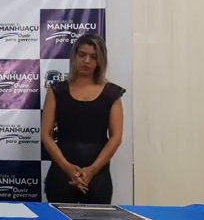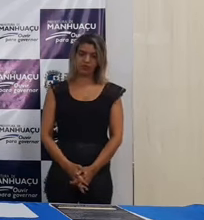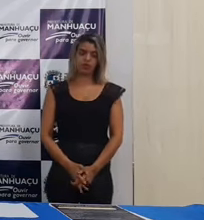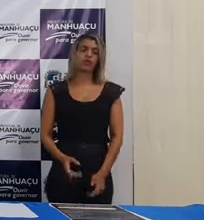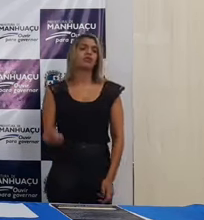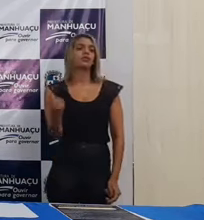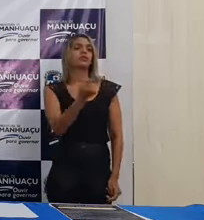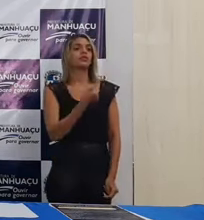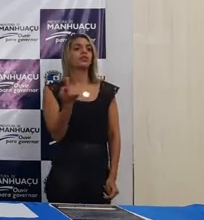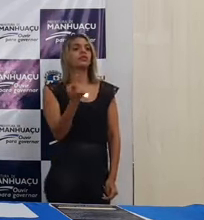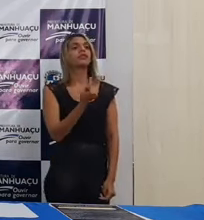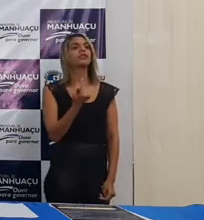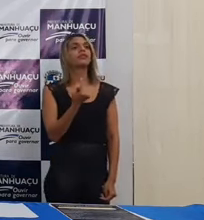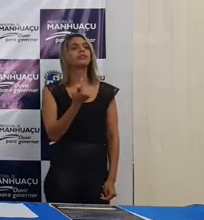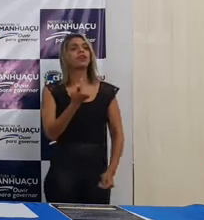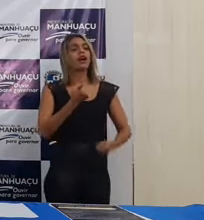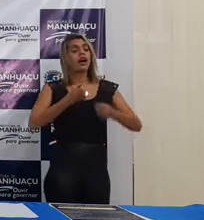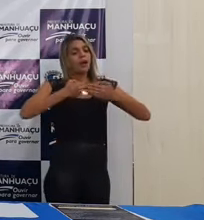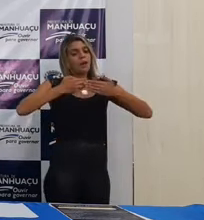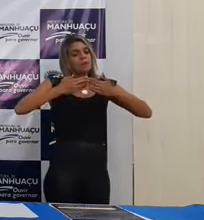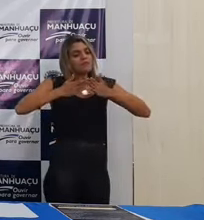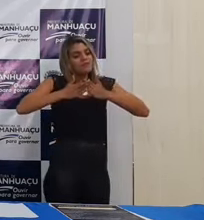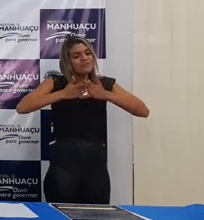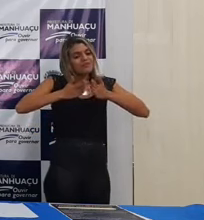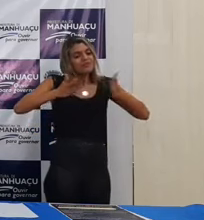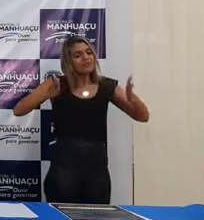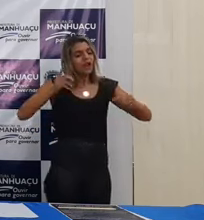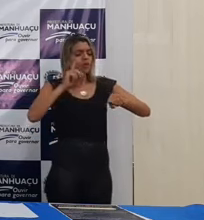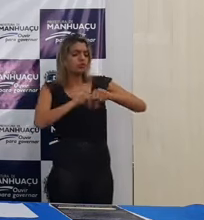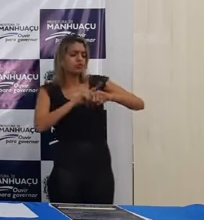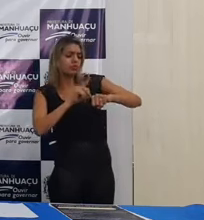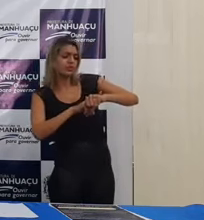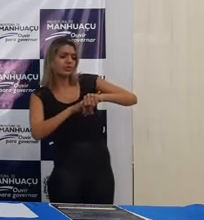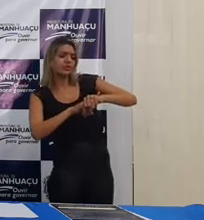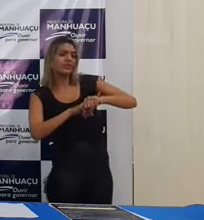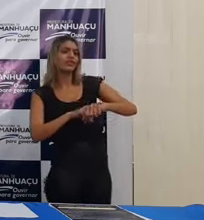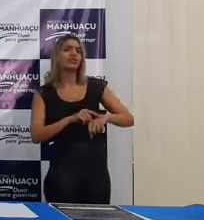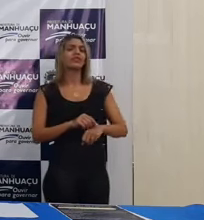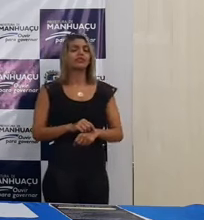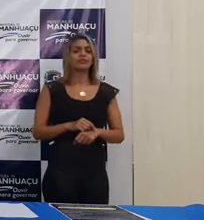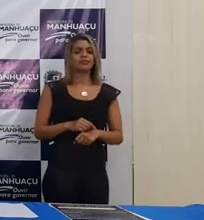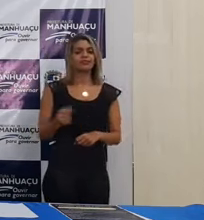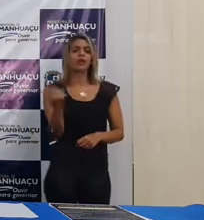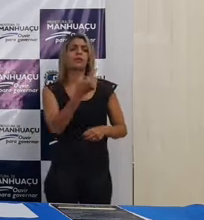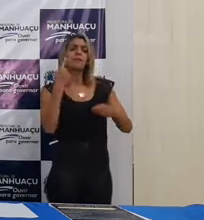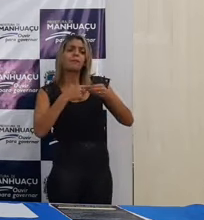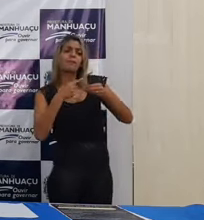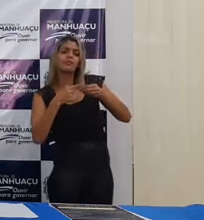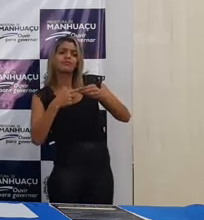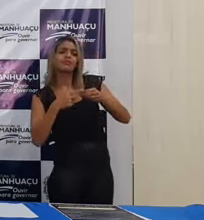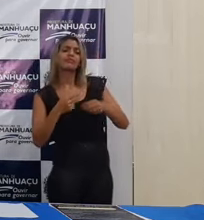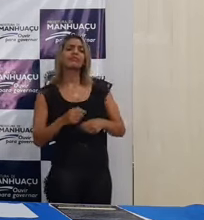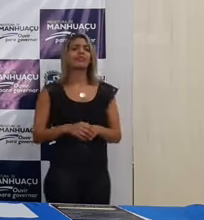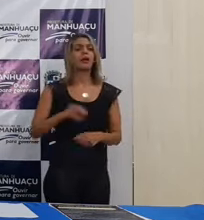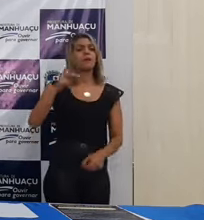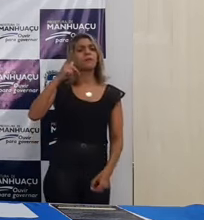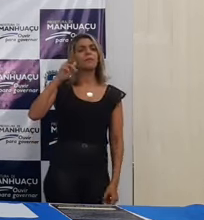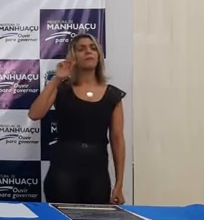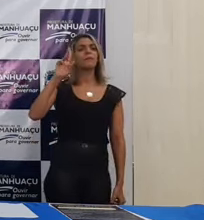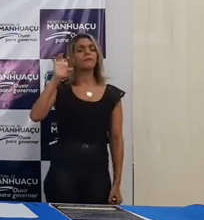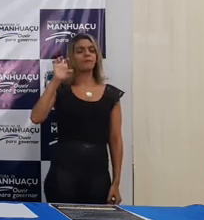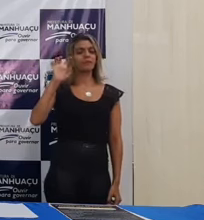da prefeitura. A vigilância vai disponibilizar algumas pessoas para apoio, para a gente conseguir atender a demanda de uma forma